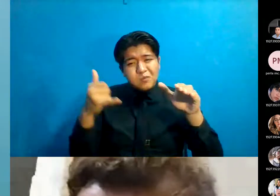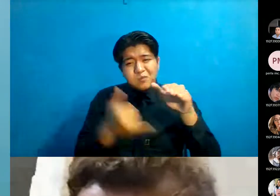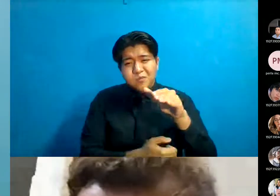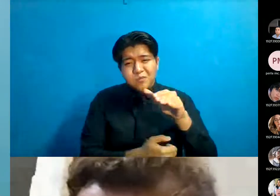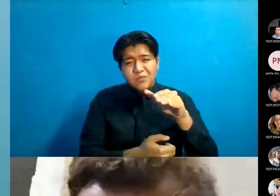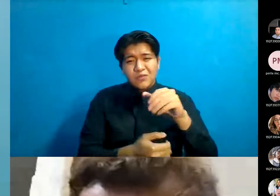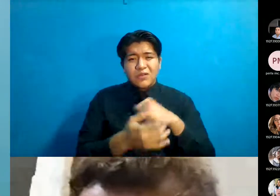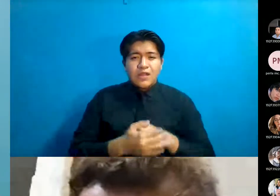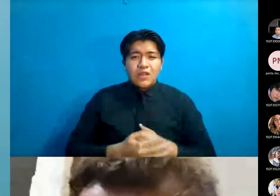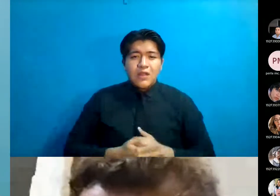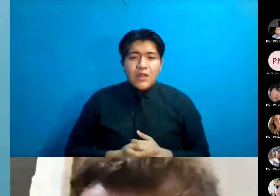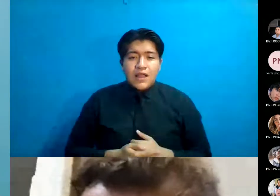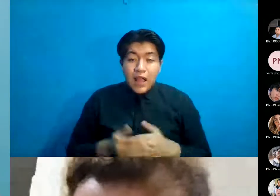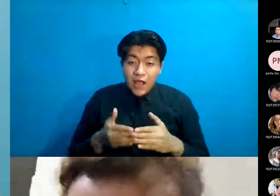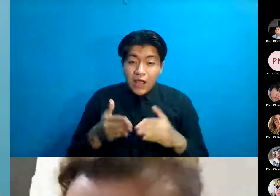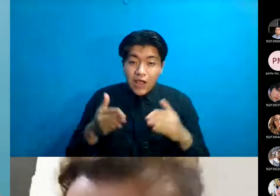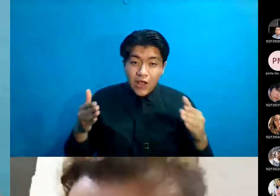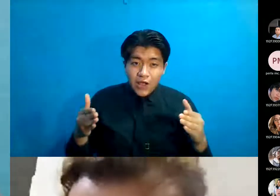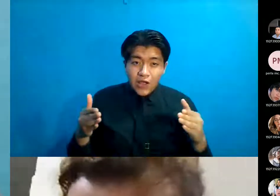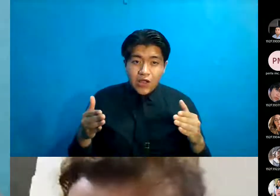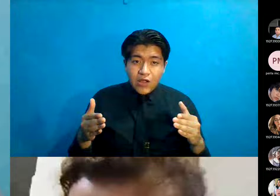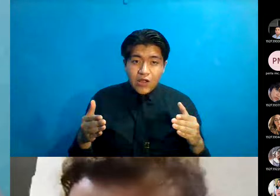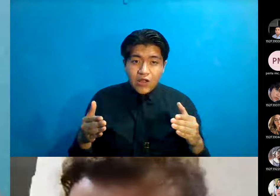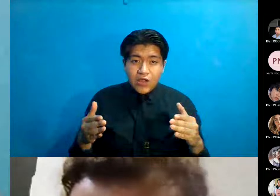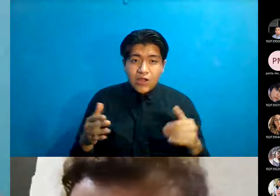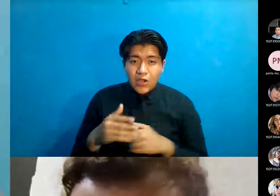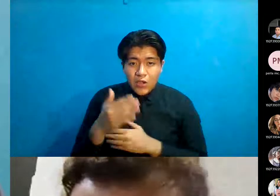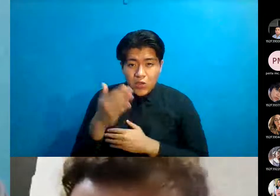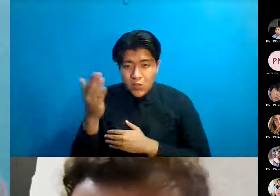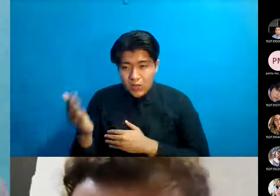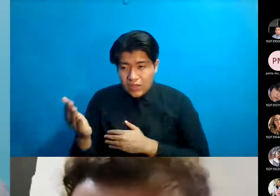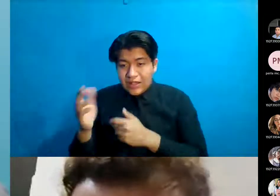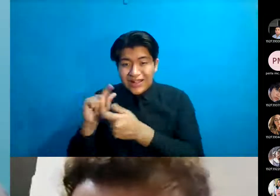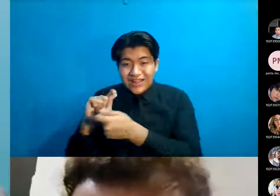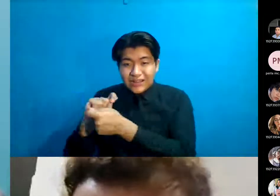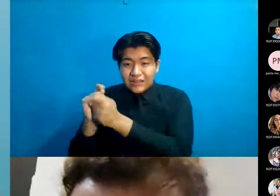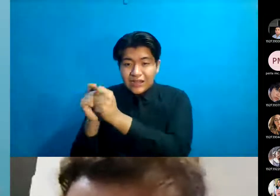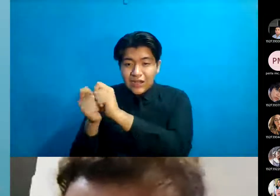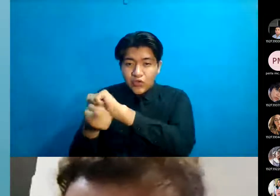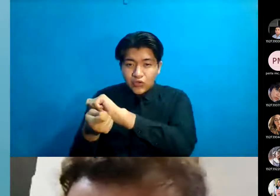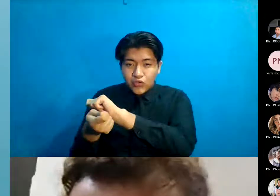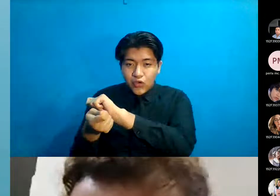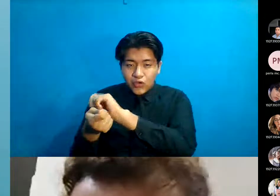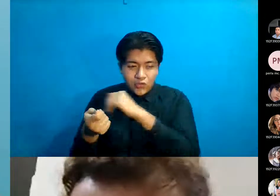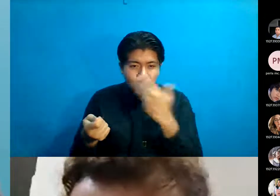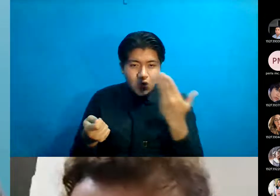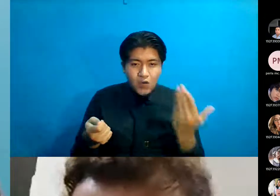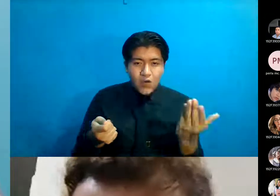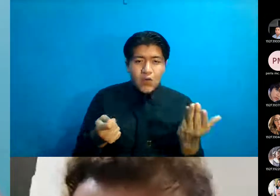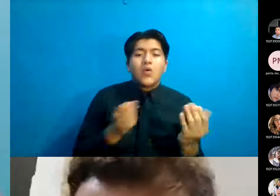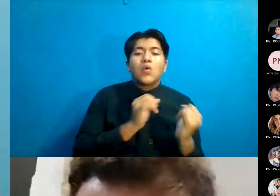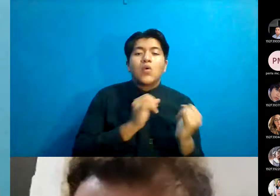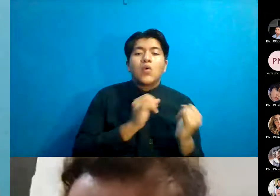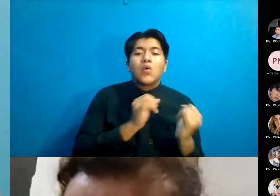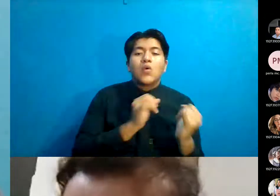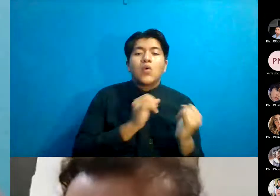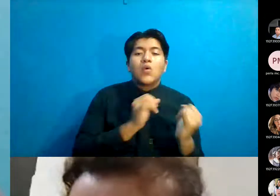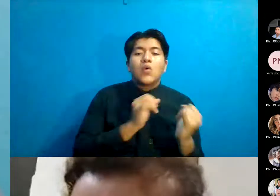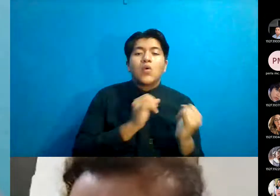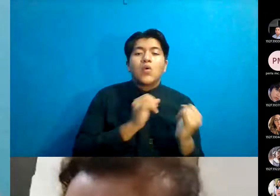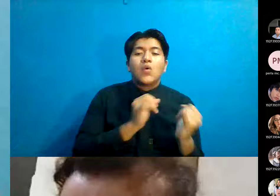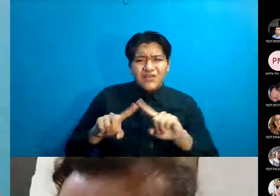resaltar la diferencia entre un traductor y de un intérprete, así de manera muy sencilla, muy práctica.